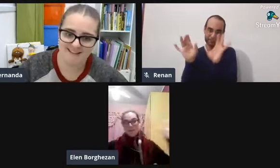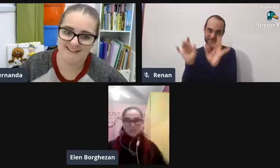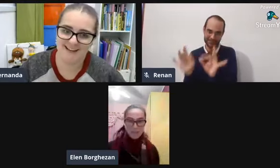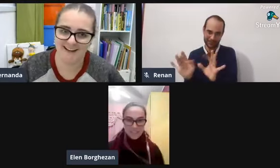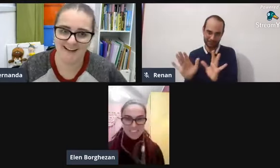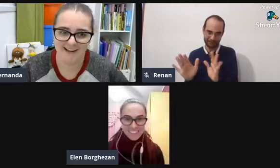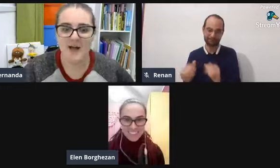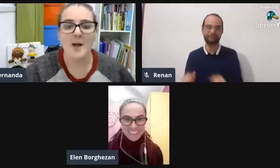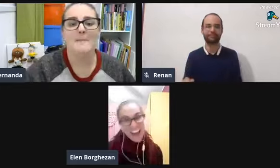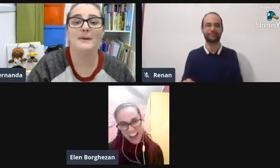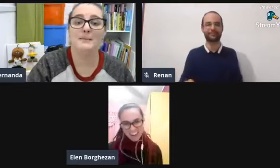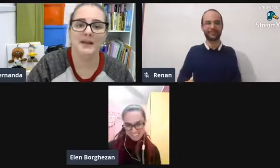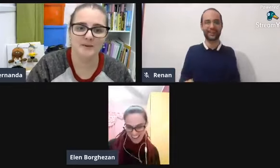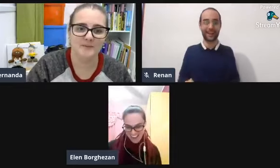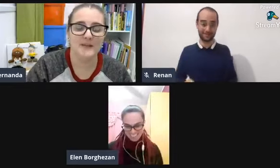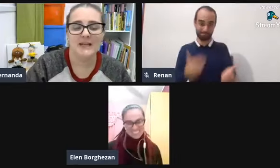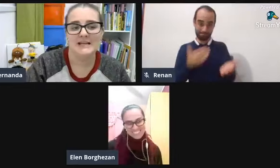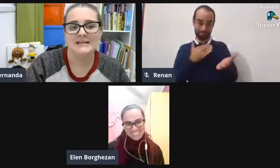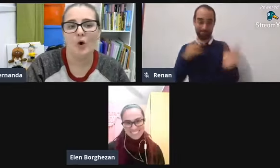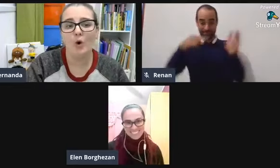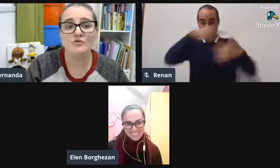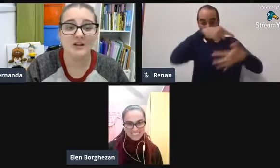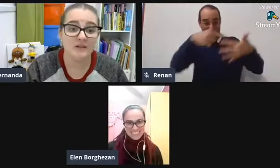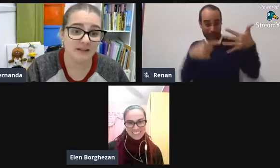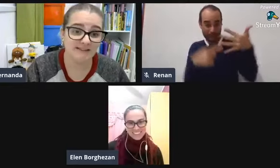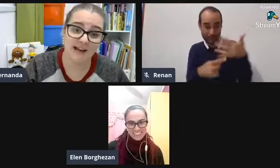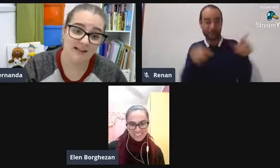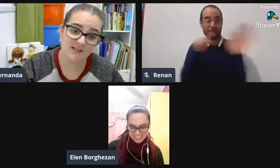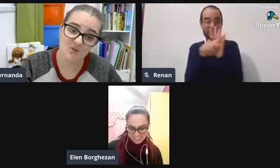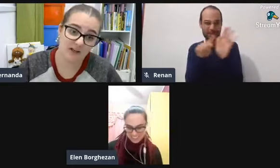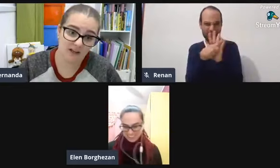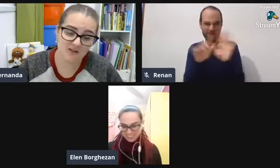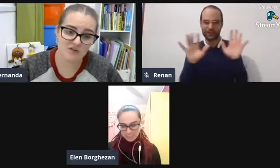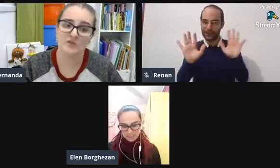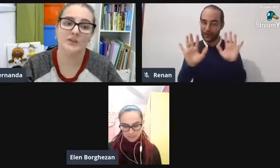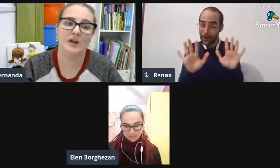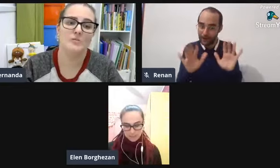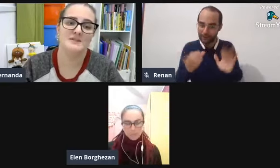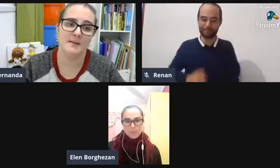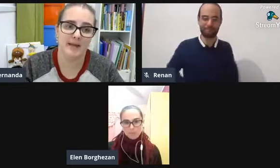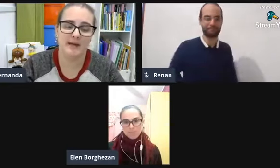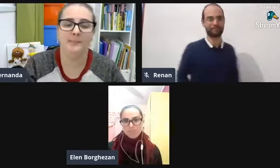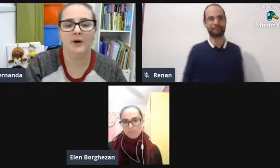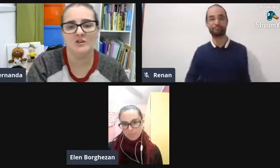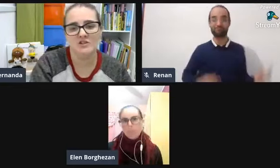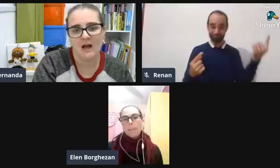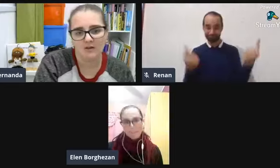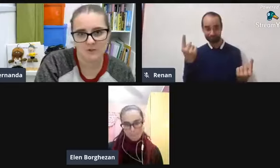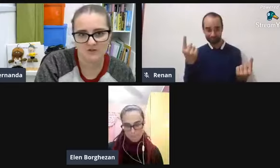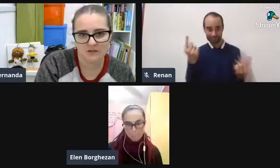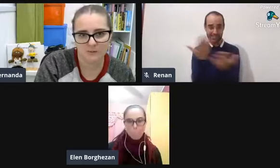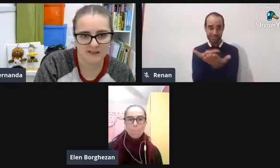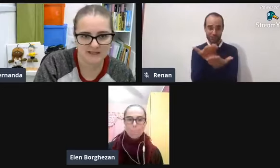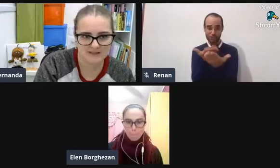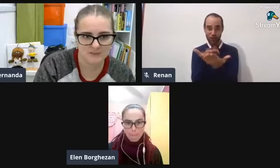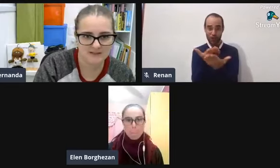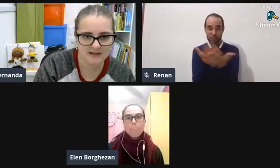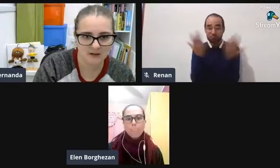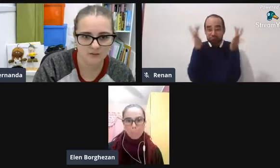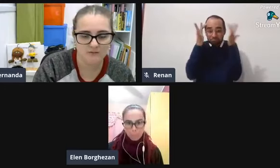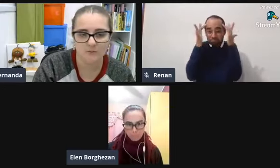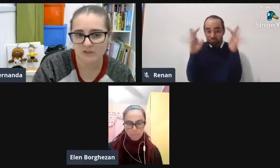para frente. Vamos. Primeiro, tá. Onde ele vai estar, isso a gente não tem como saber. Ele pode estar numa